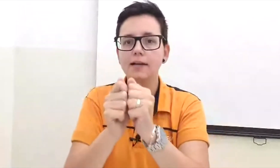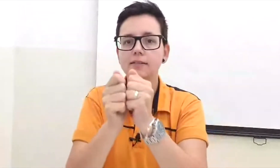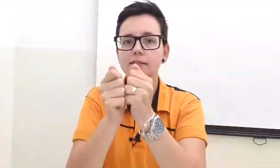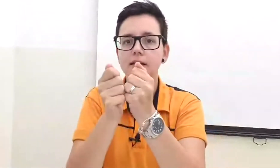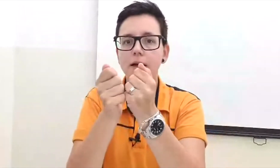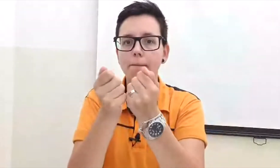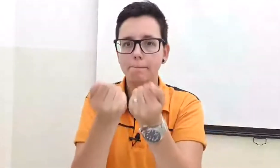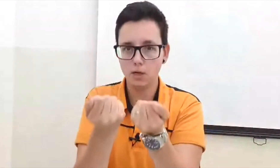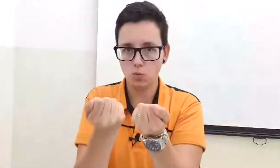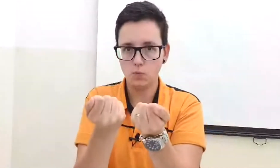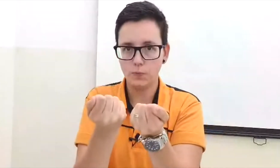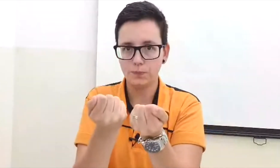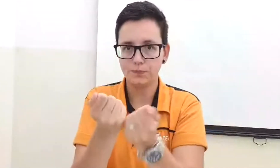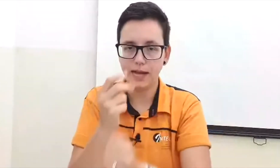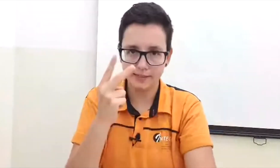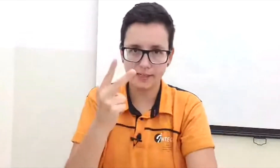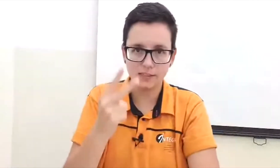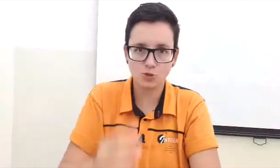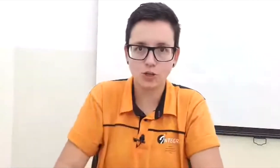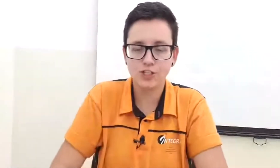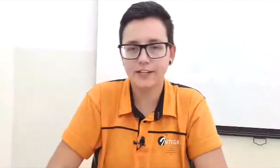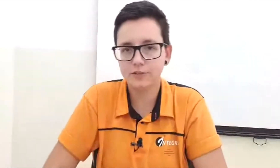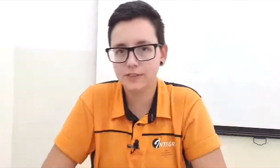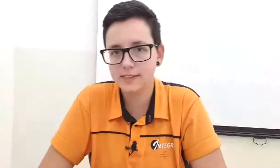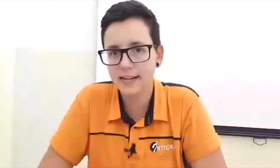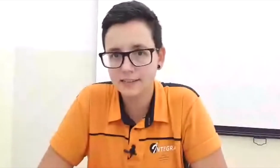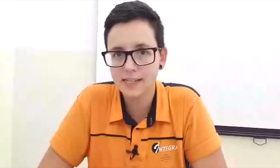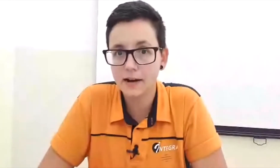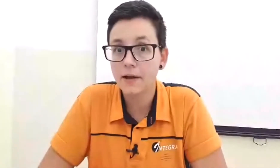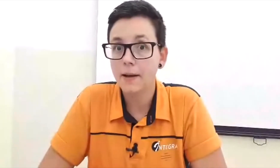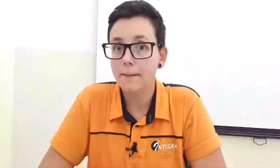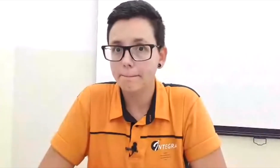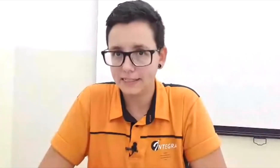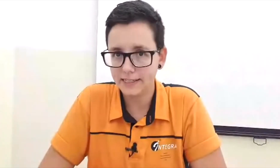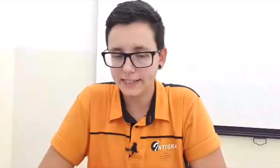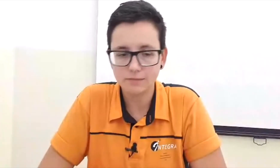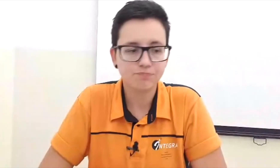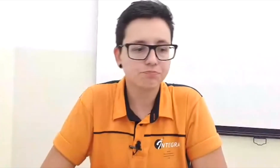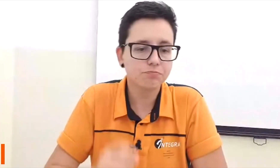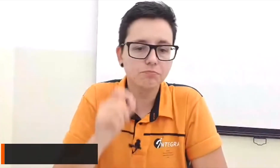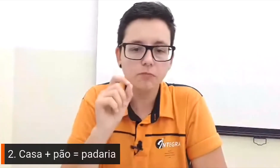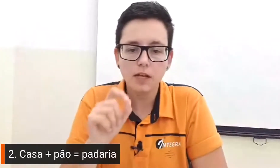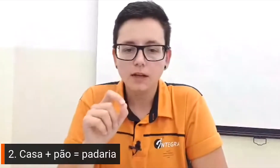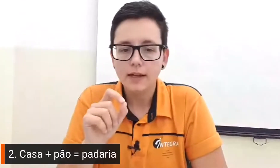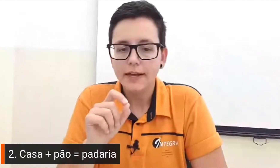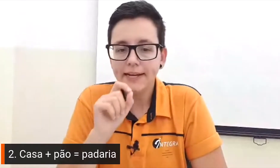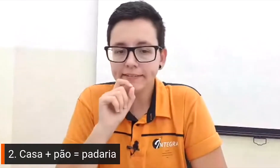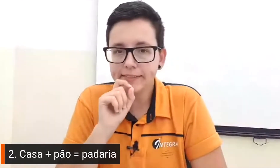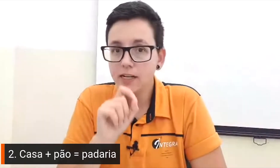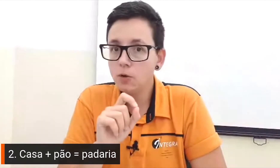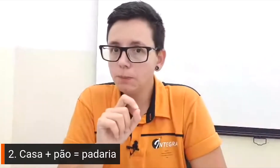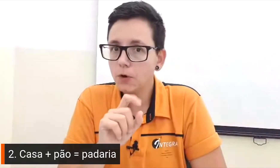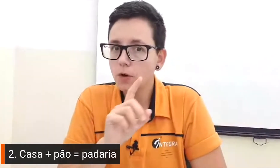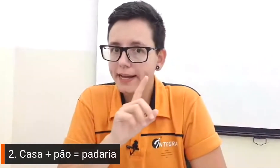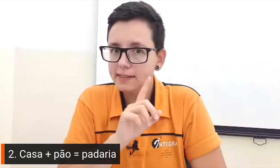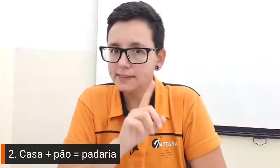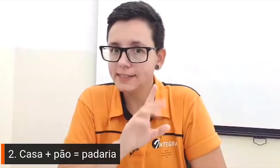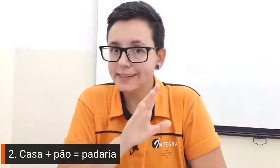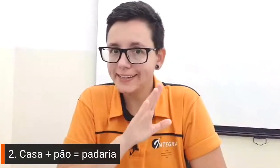mais pão, tá? Tem esses dois jeitos de sinalizar padaria. Então, Pro, quer dizer